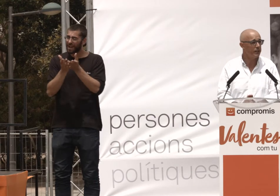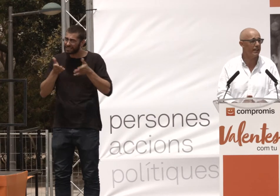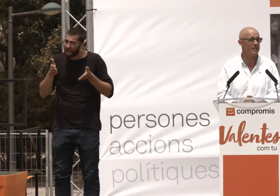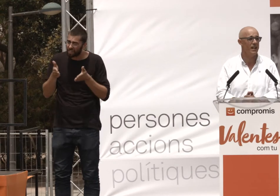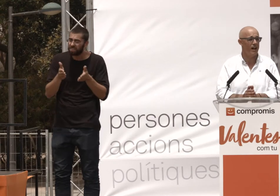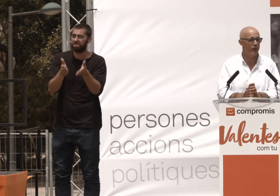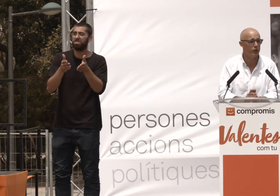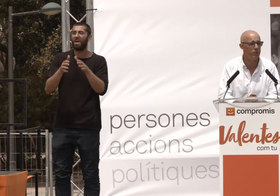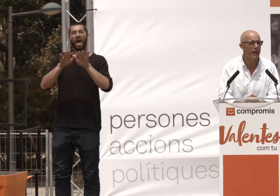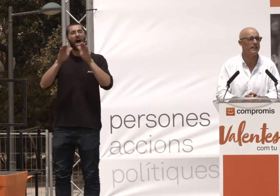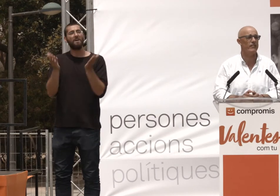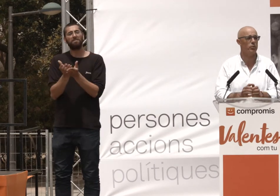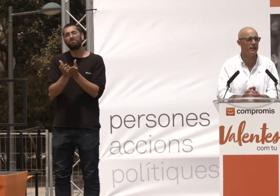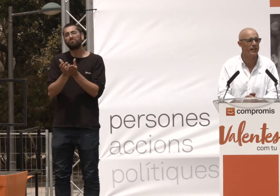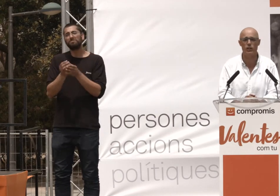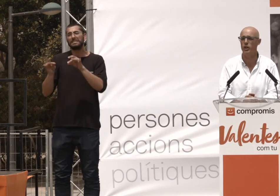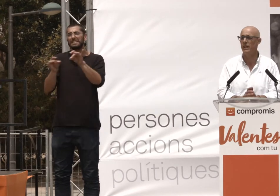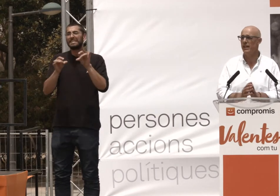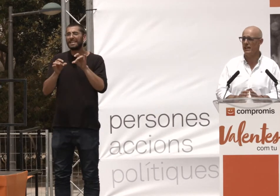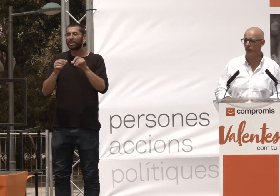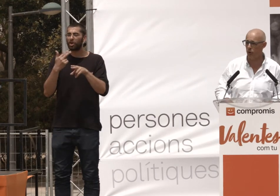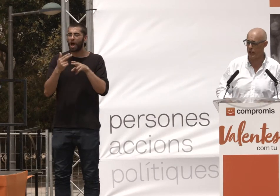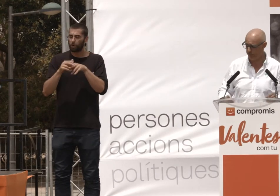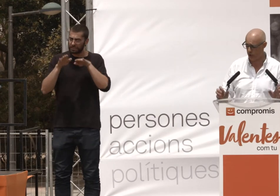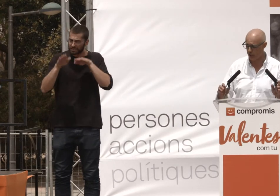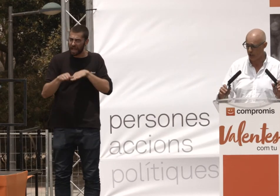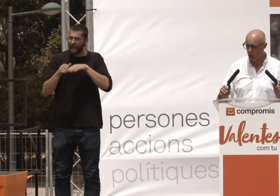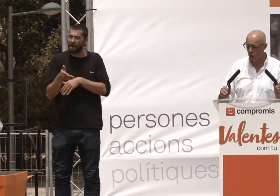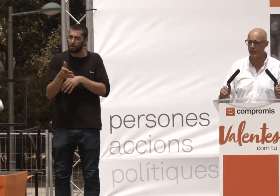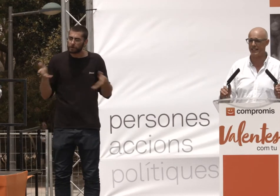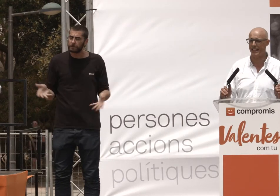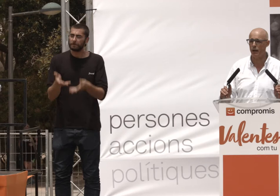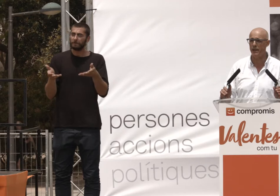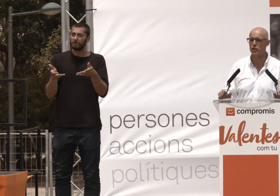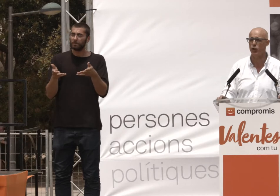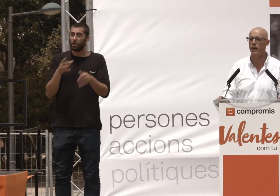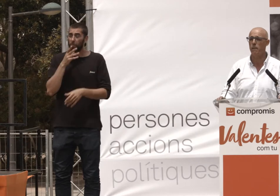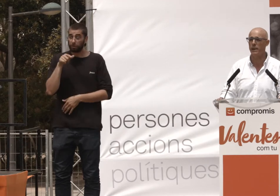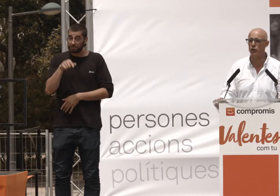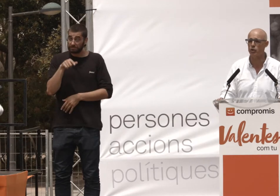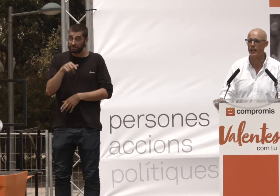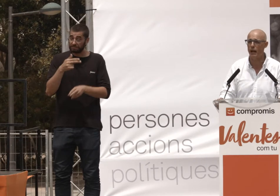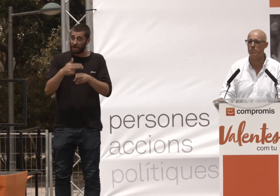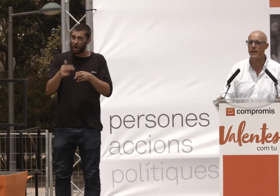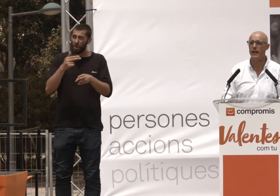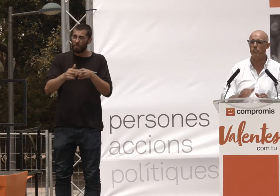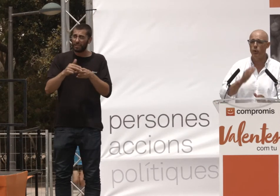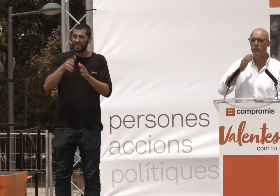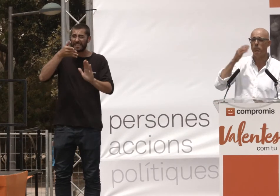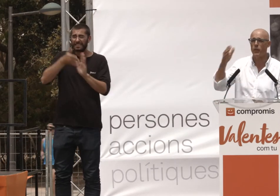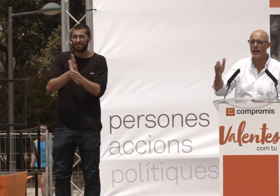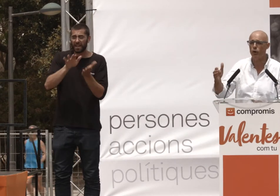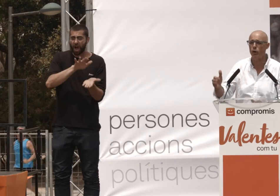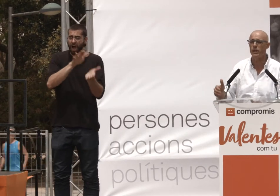les polítiques a favor del planeta, a favor del territori i a favor de les persones són les que realment són vectors de canvi cap a